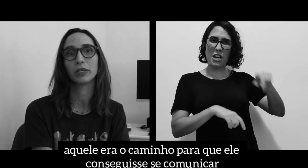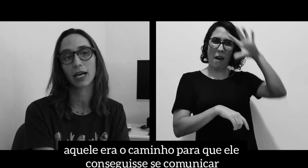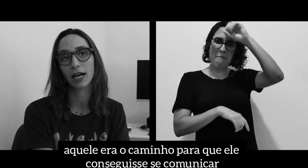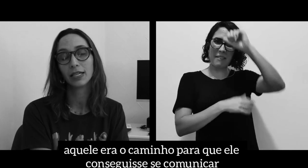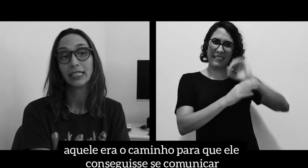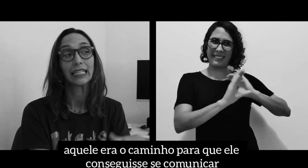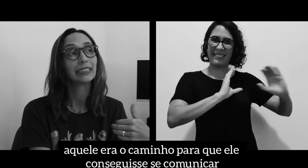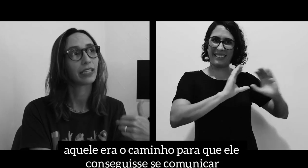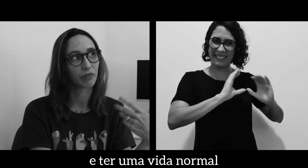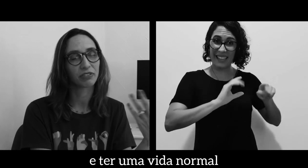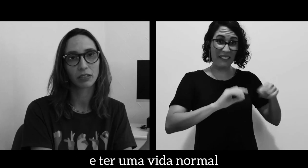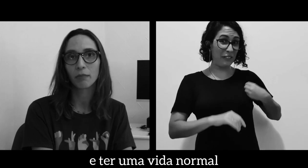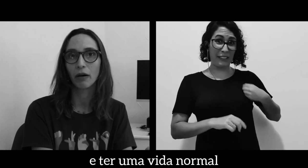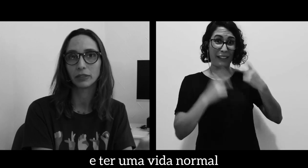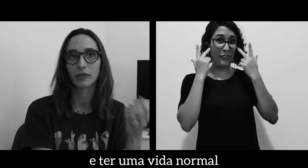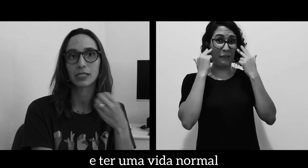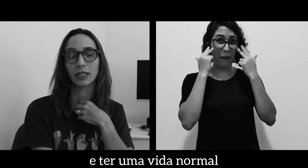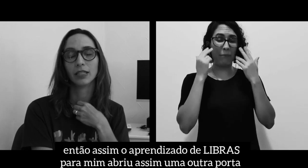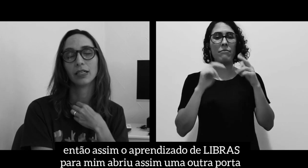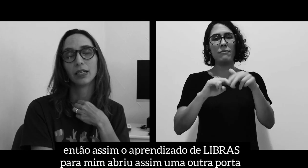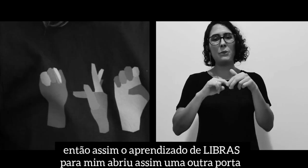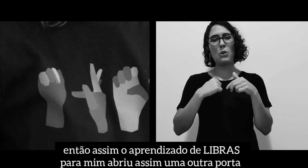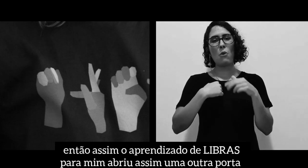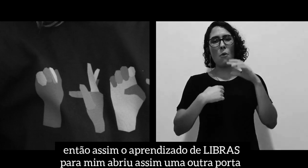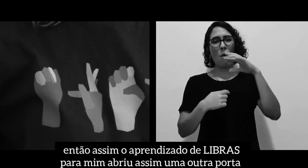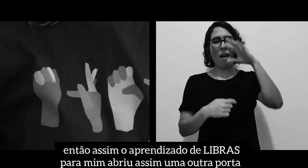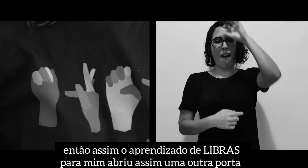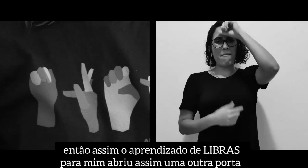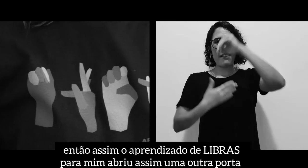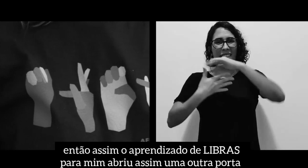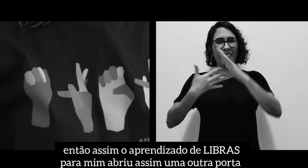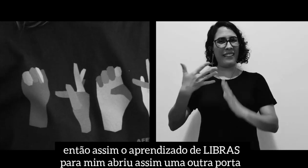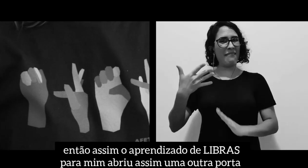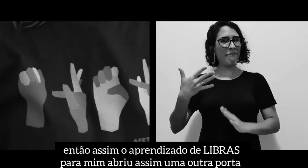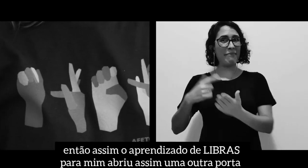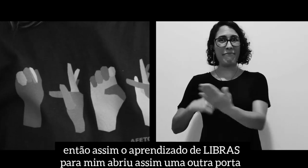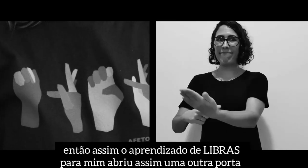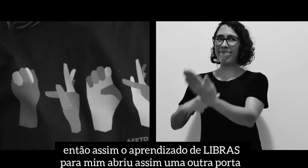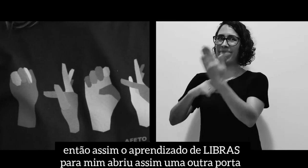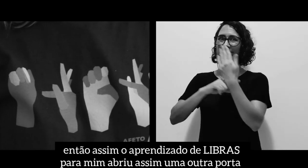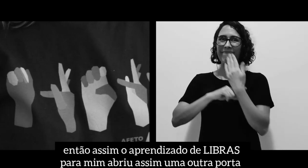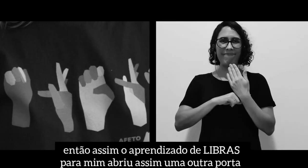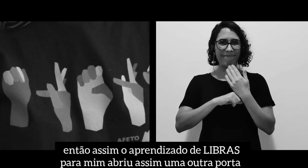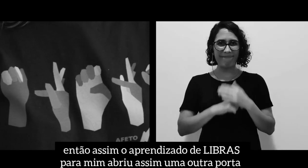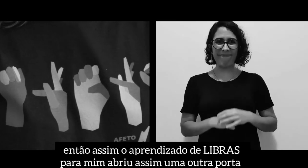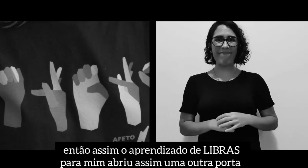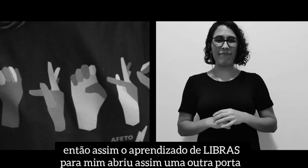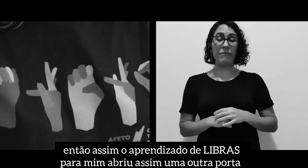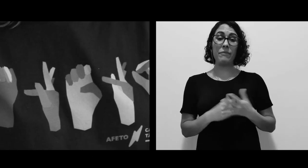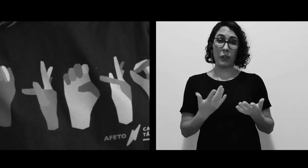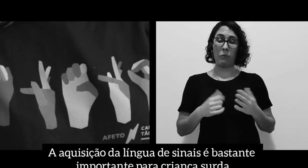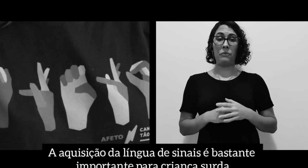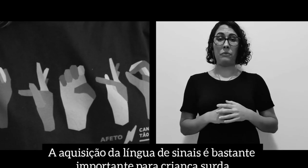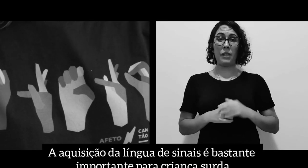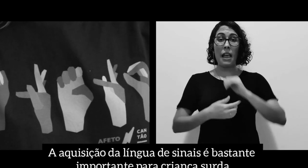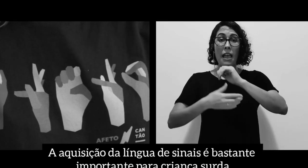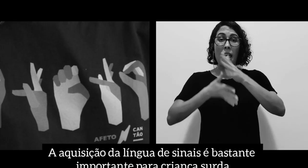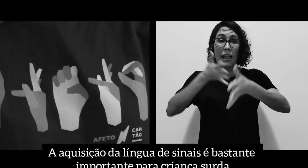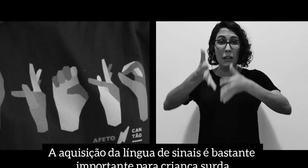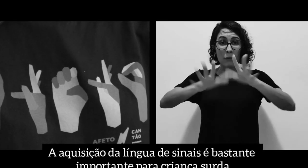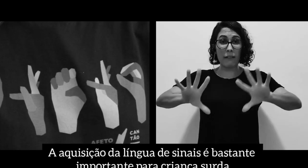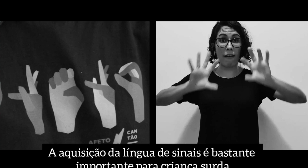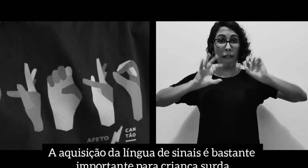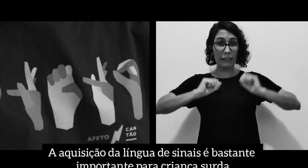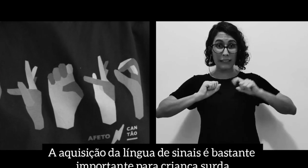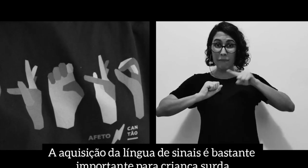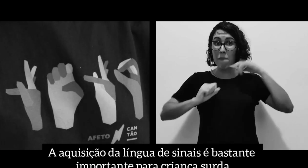conseguisse se comunicar e ter uma vida normal. Então, assim, o aprendizado de Libras, para mim, abriu assim uma outra porta. A aquisição